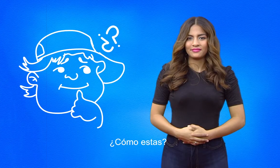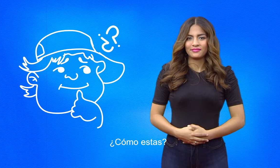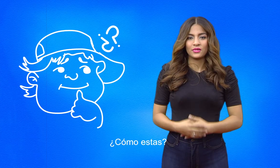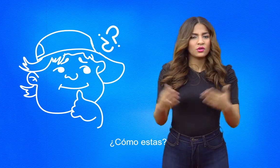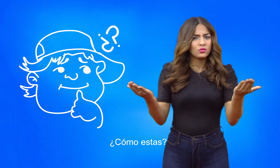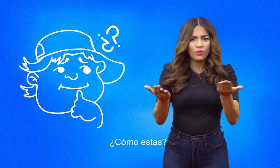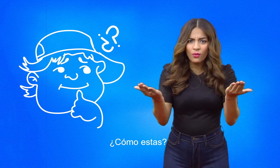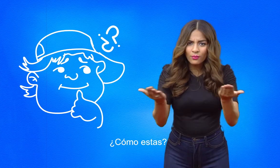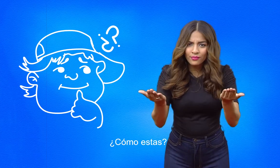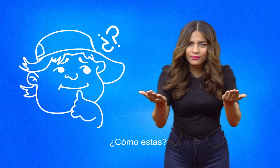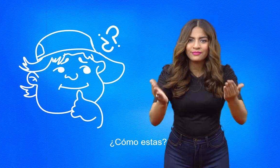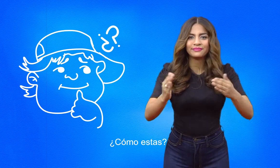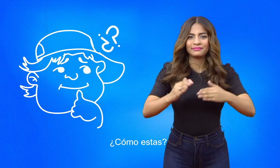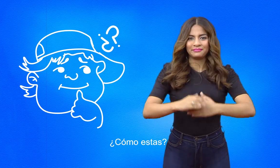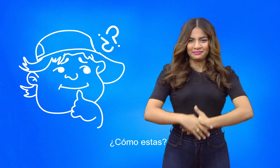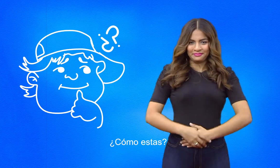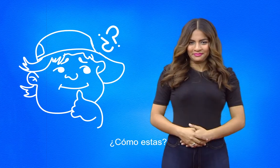¿Cómo estás?